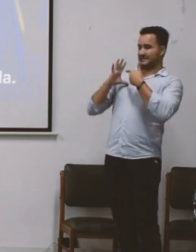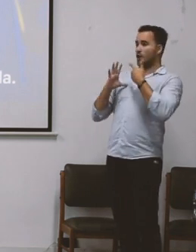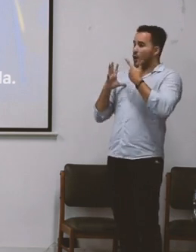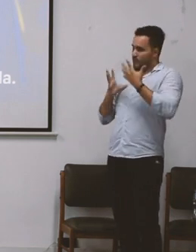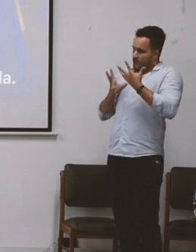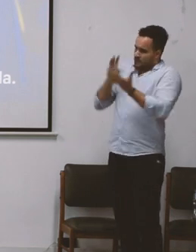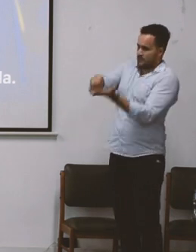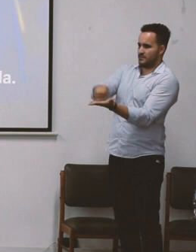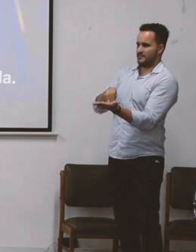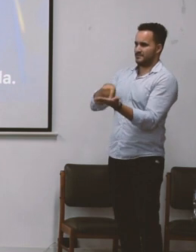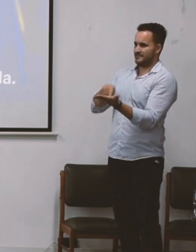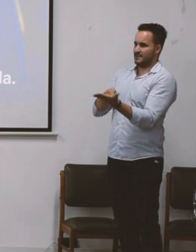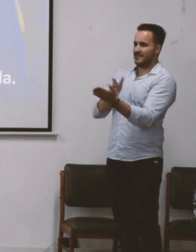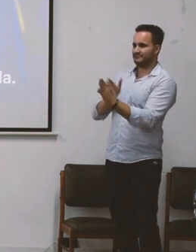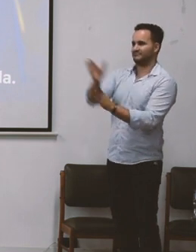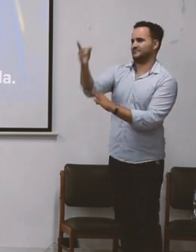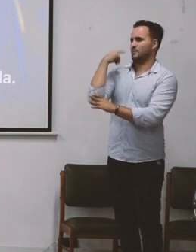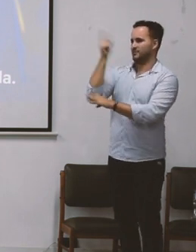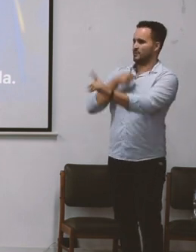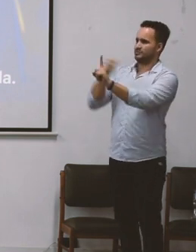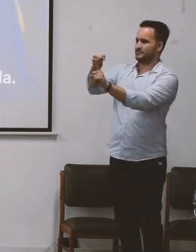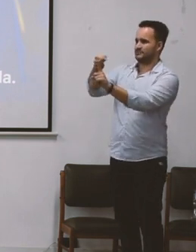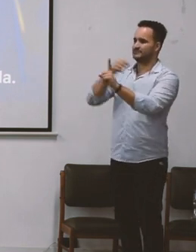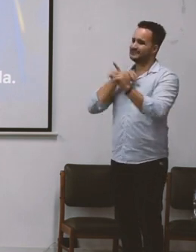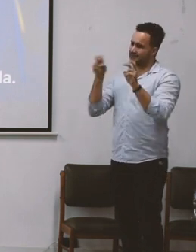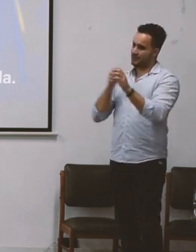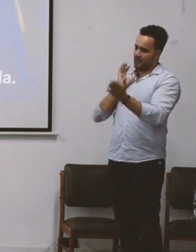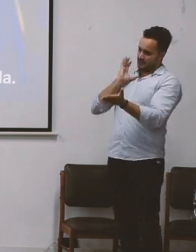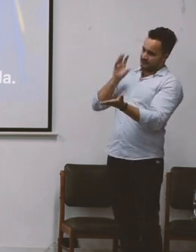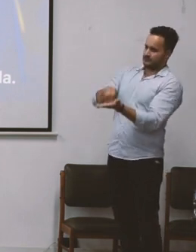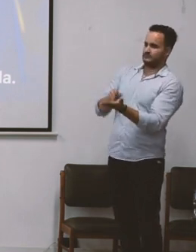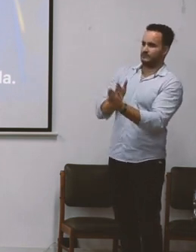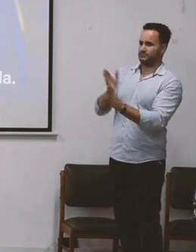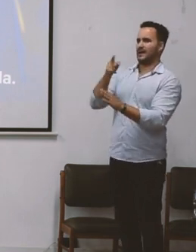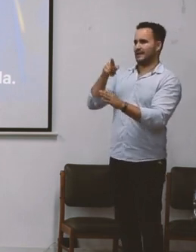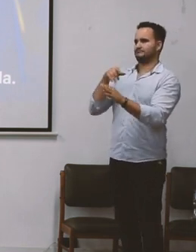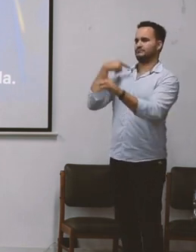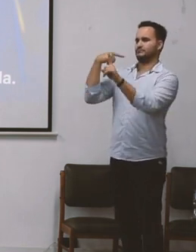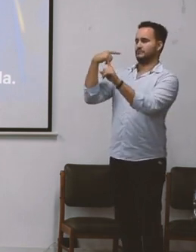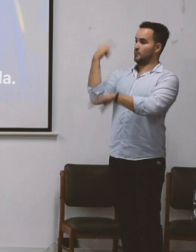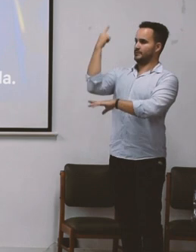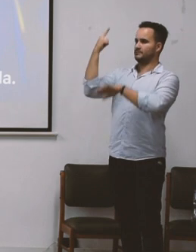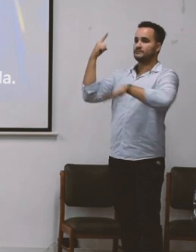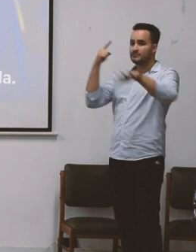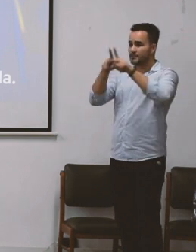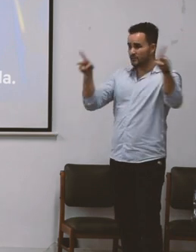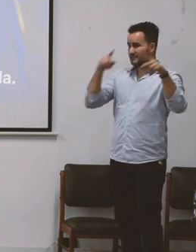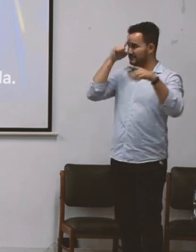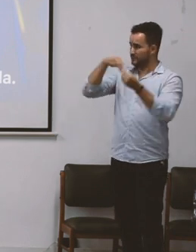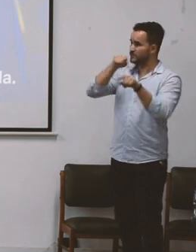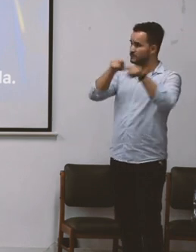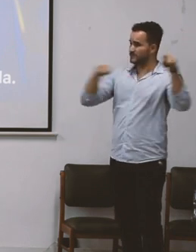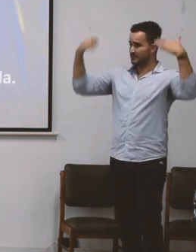para desplazarse a lo político, para enfatizar que la desigualdad social a la que están expuestas las personas con discapacidad es un